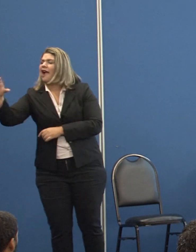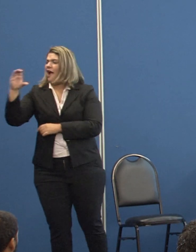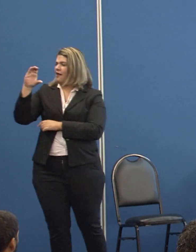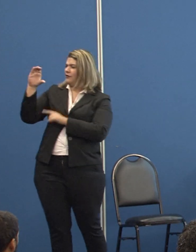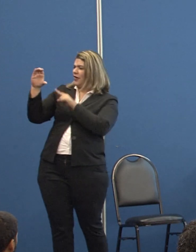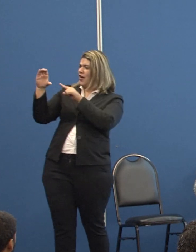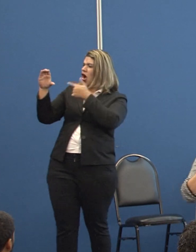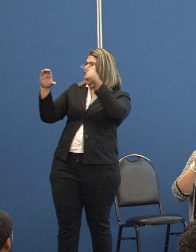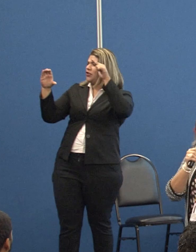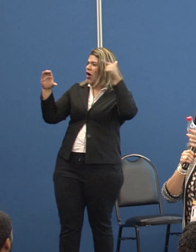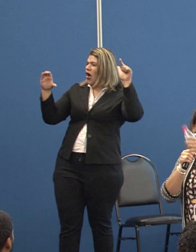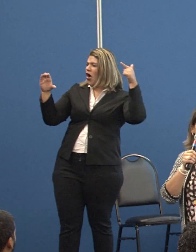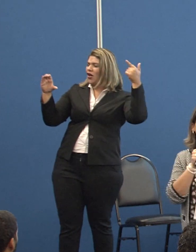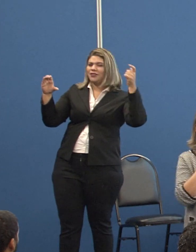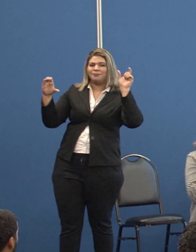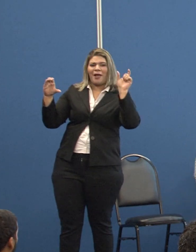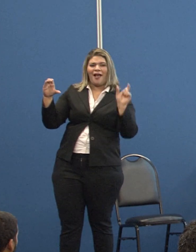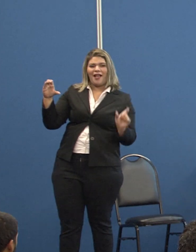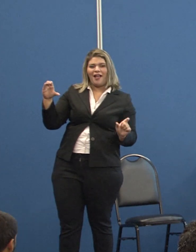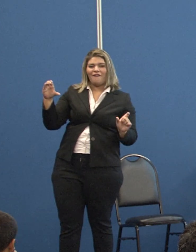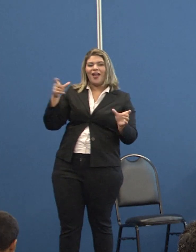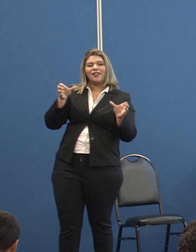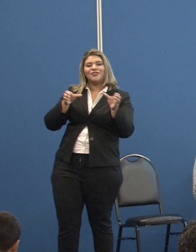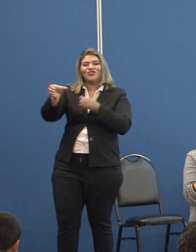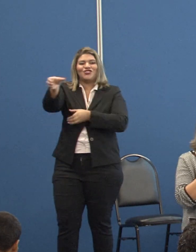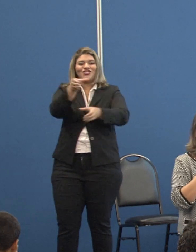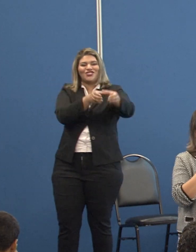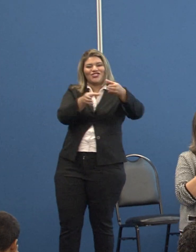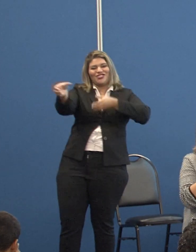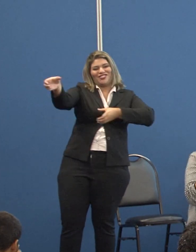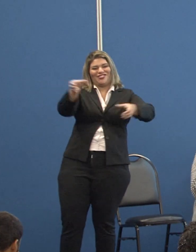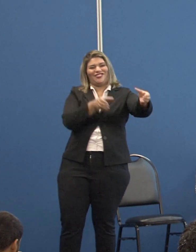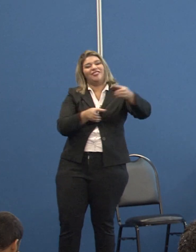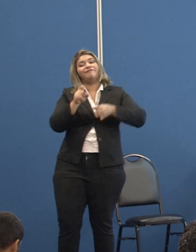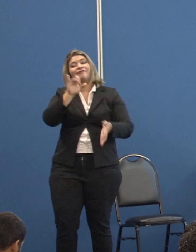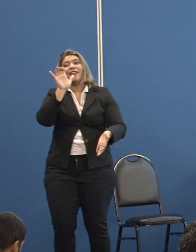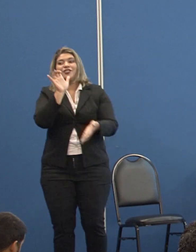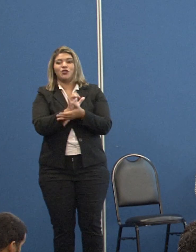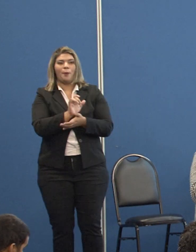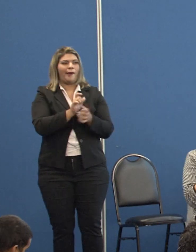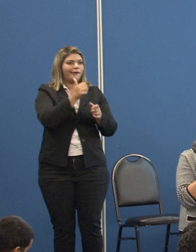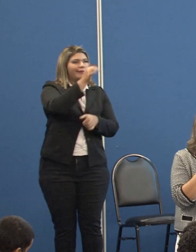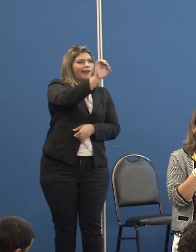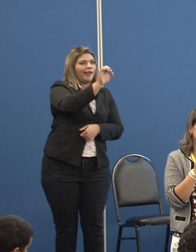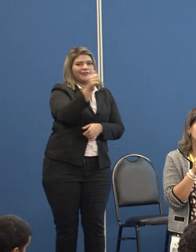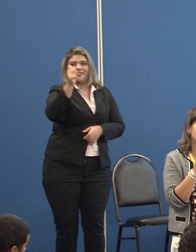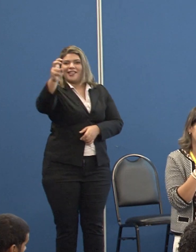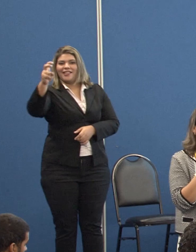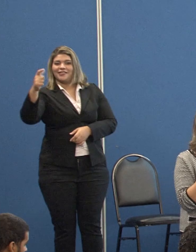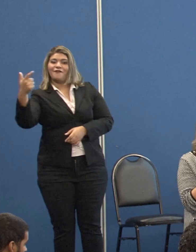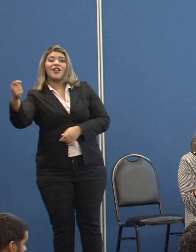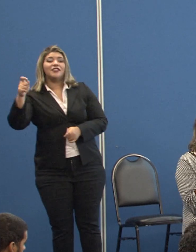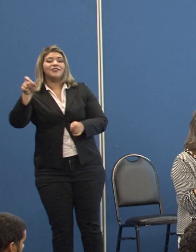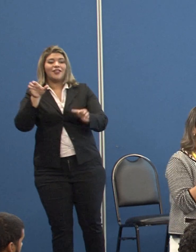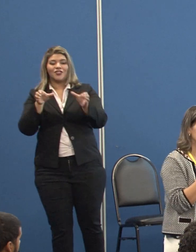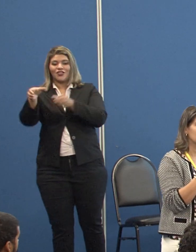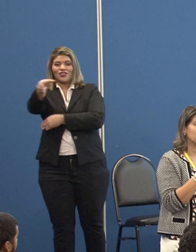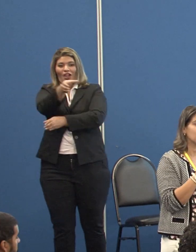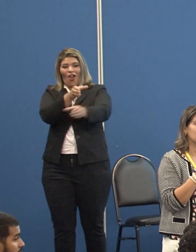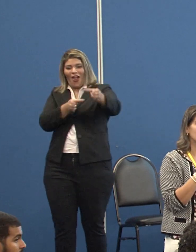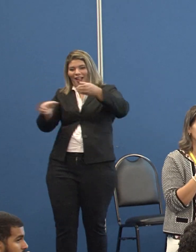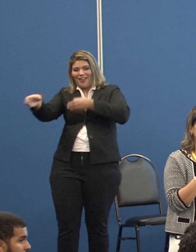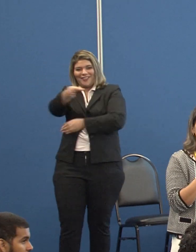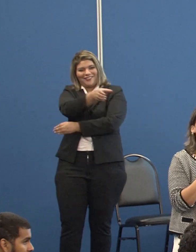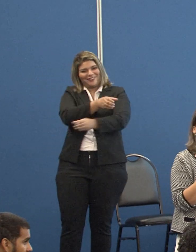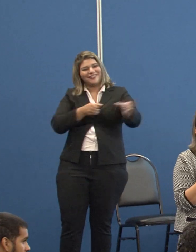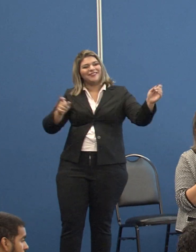uma outra coisa. E aí você vai trocando. Então, se você tem uma turma com 10, com 15, com 20, você vai atender a todos eles. Cada um faz uma garrafa?